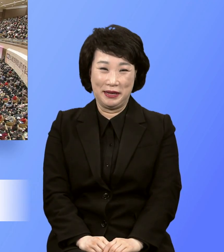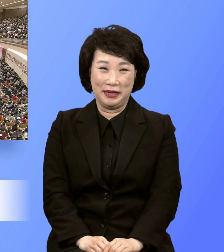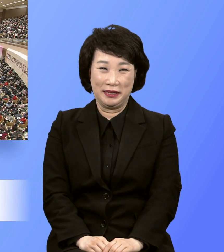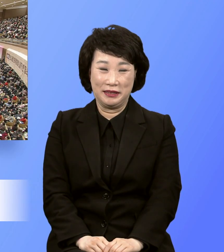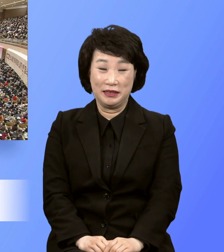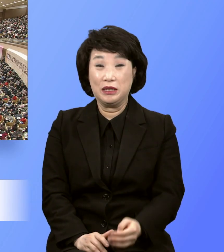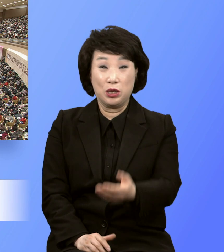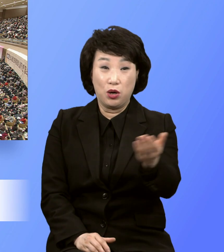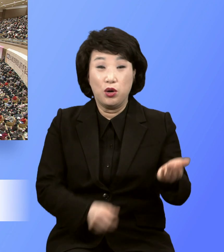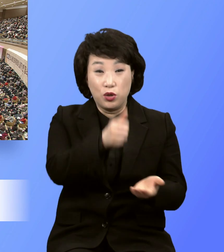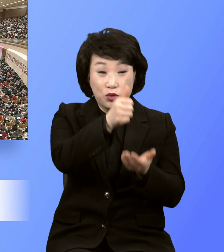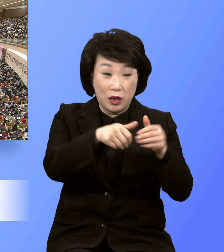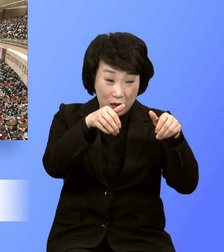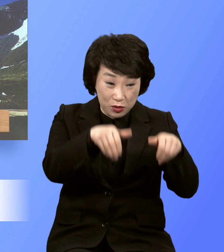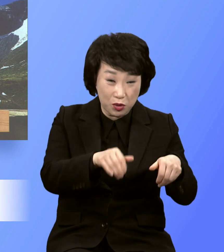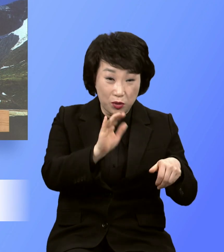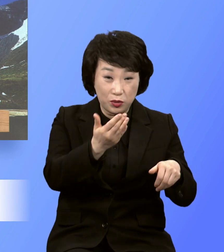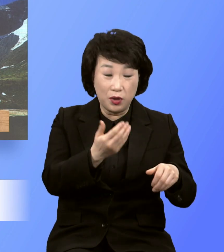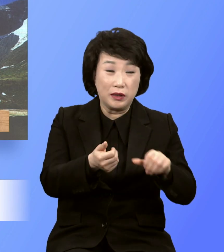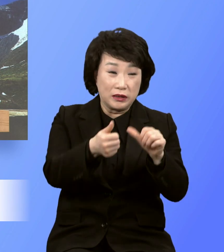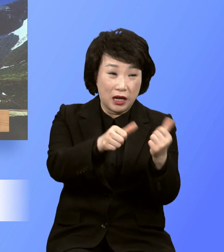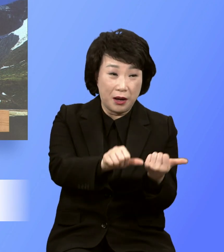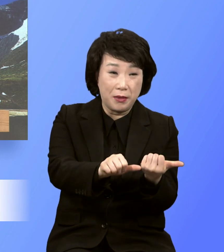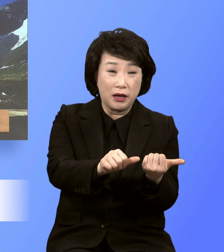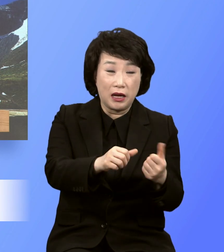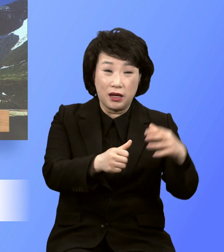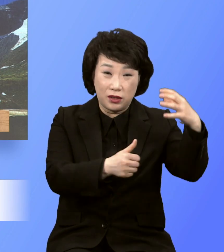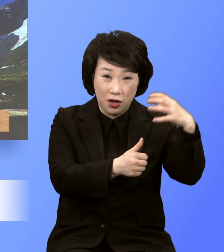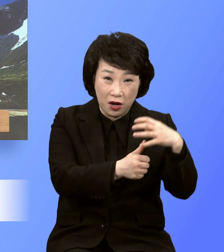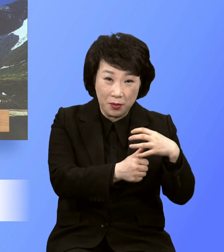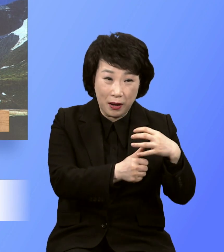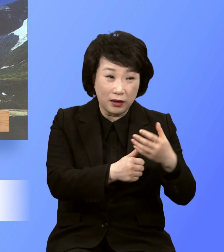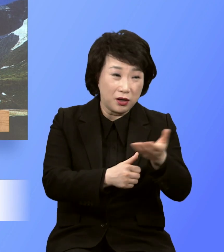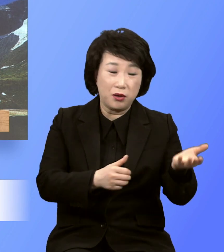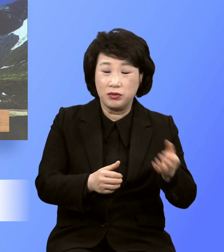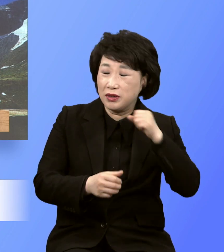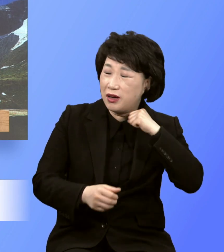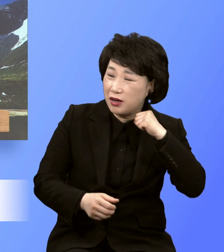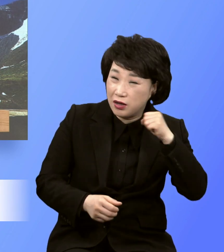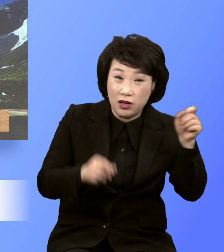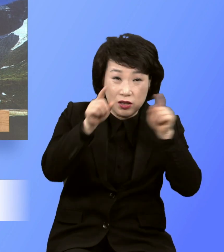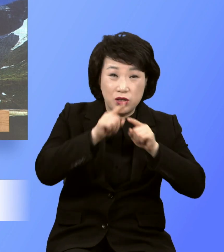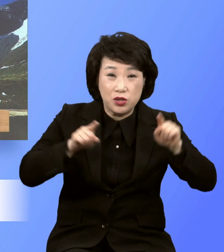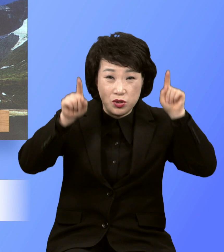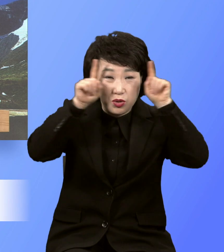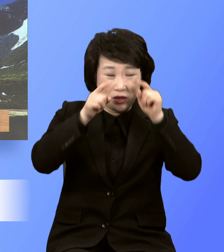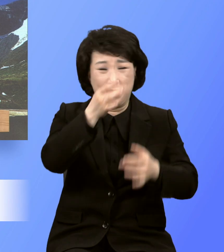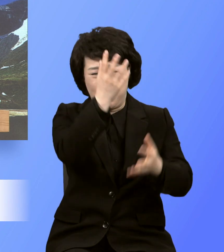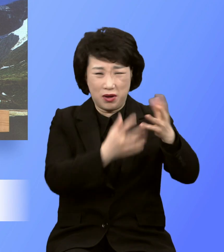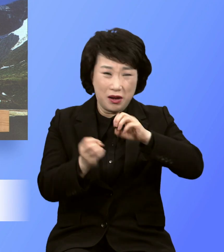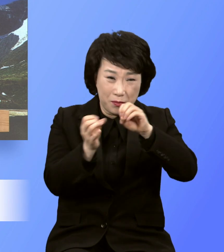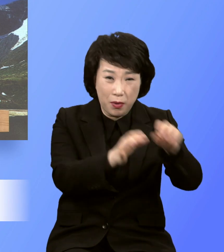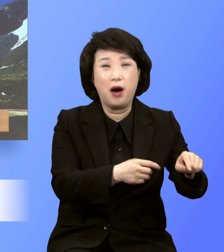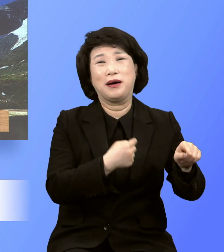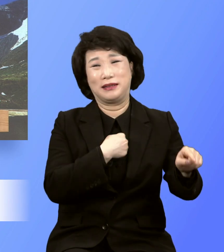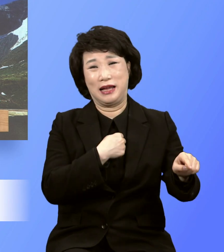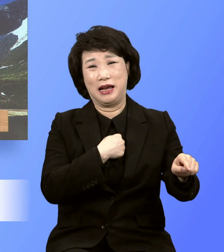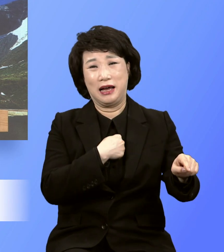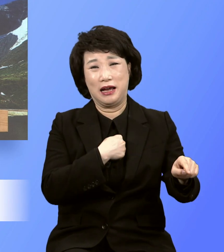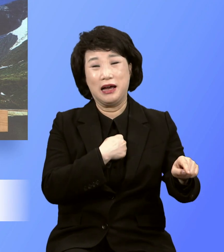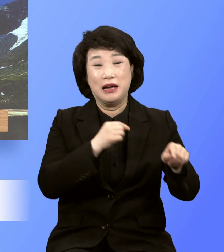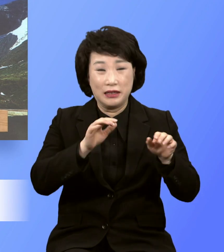죄의 노예가 되어 사망의 결박당해서 끌려 지옥불에 던짐받을